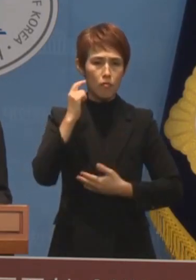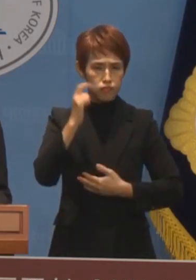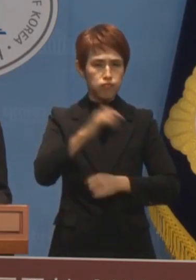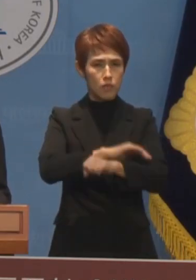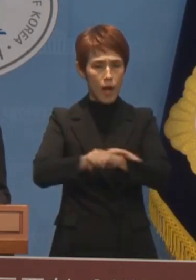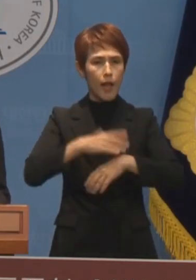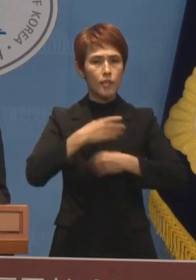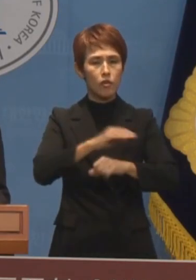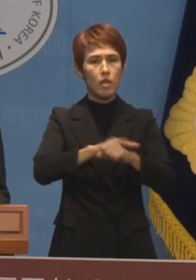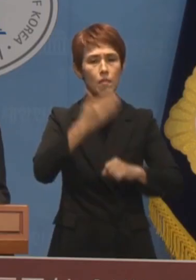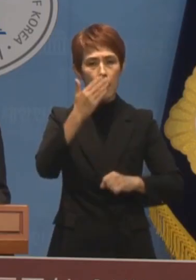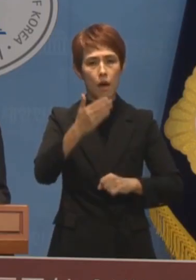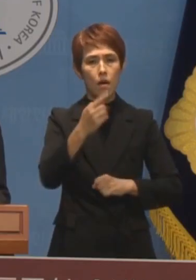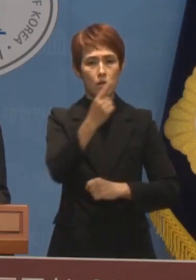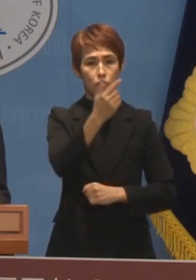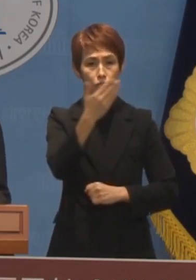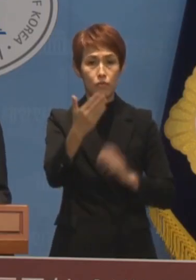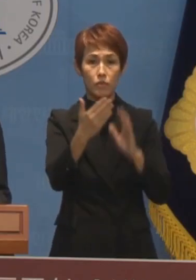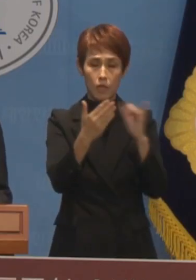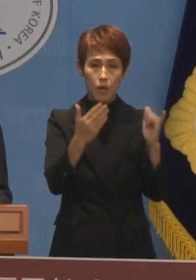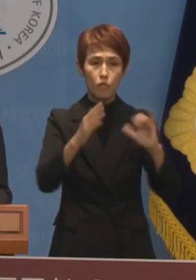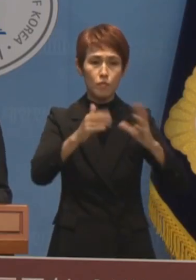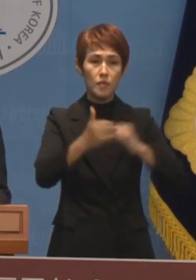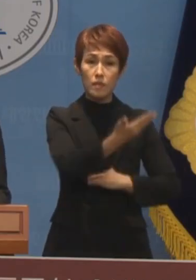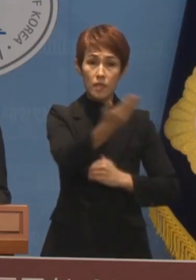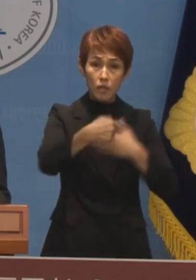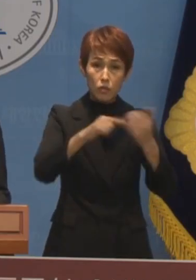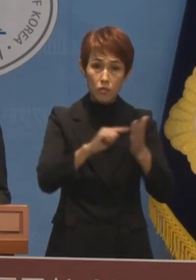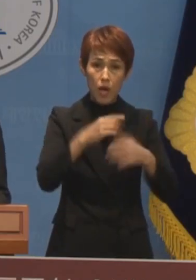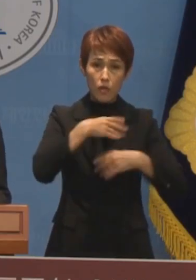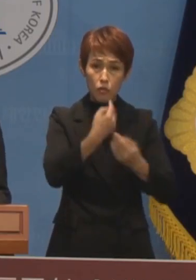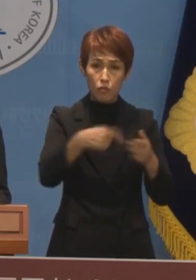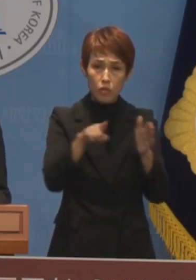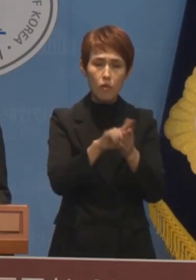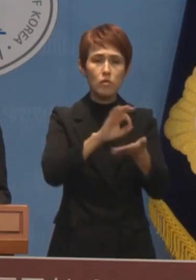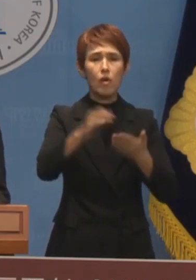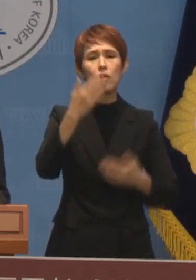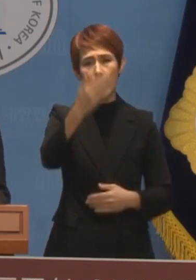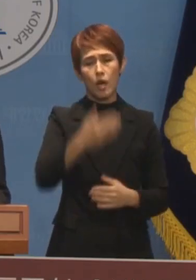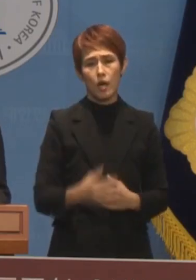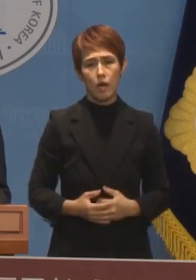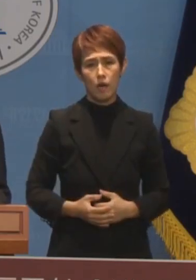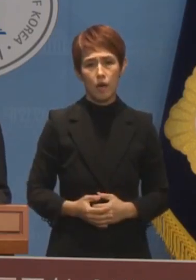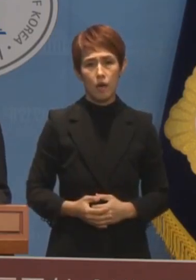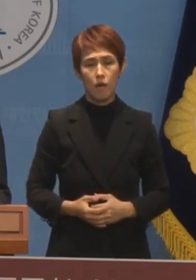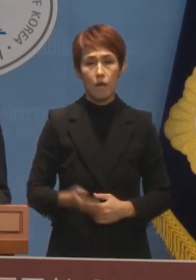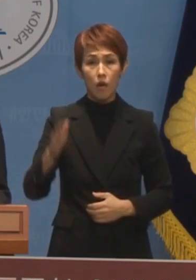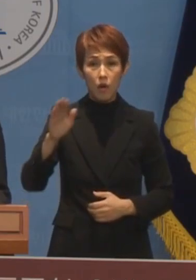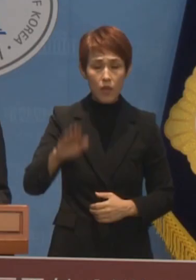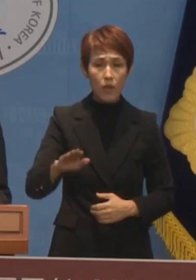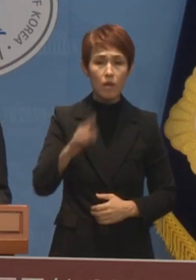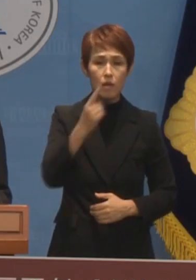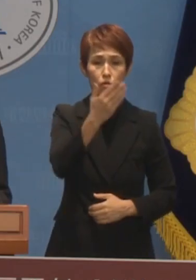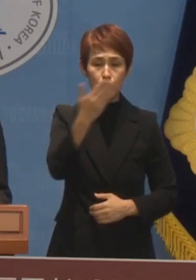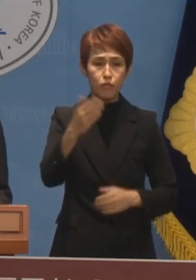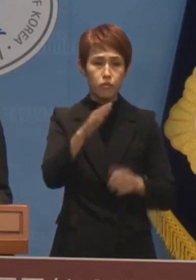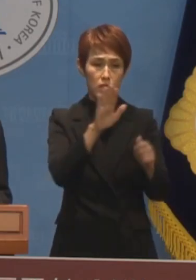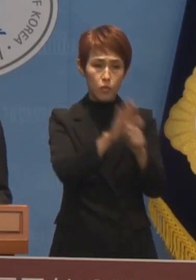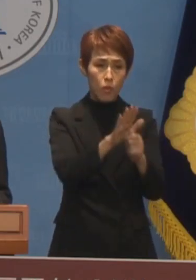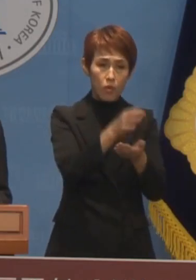확보되어 소방관과 국민의 안전을 위해 사용할 수 있었습니다. 하지만 소방